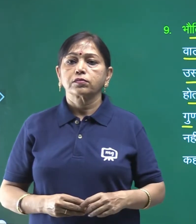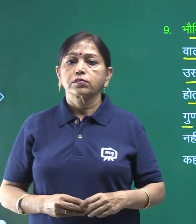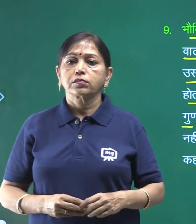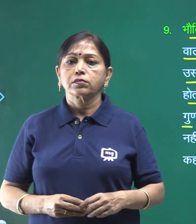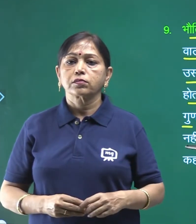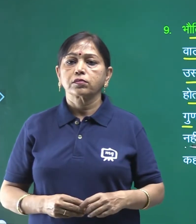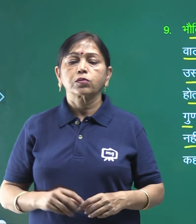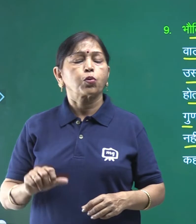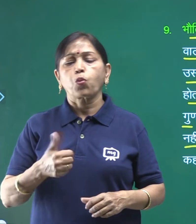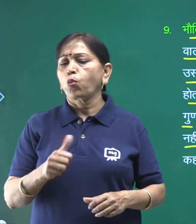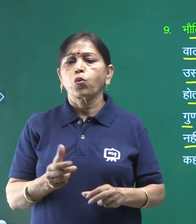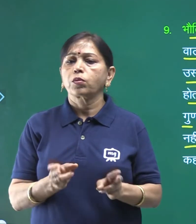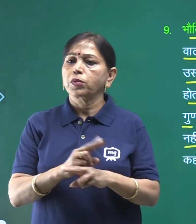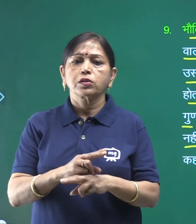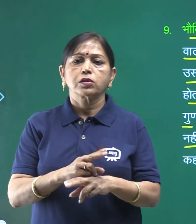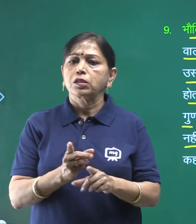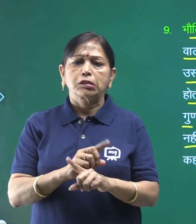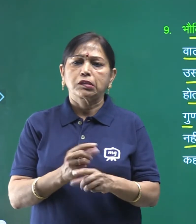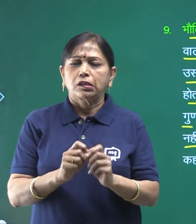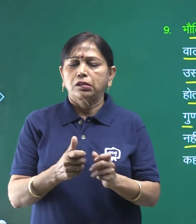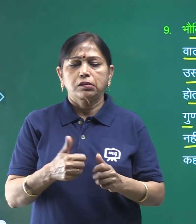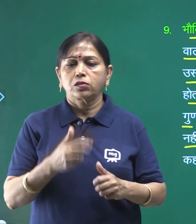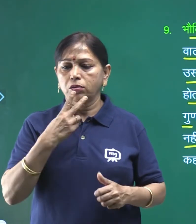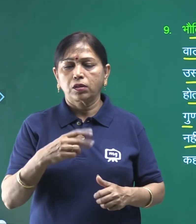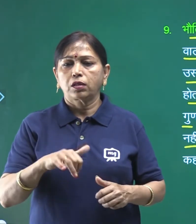कोई परिवर्तन नहीं होता है,